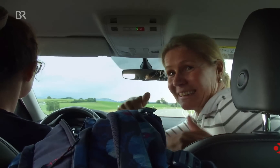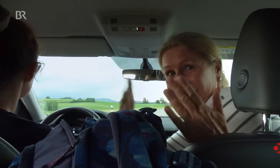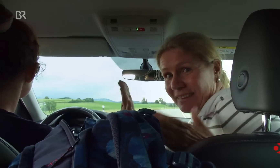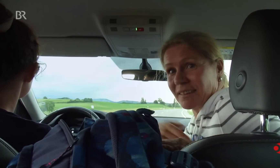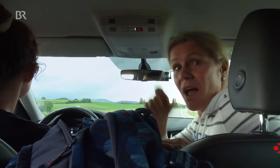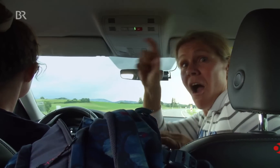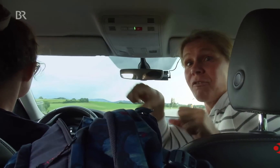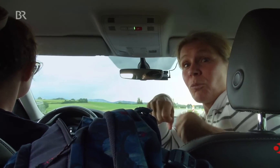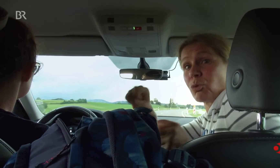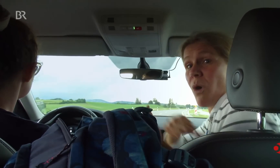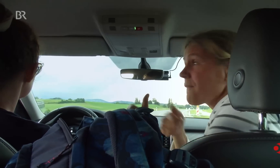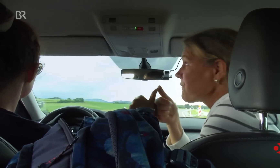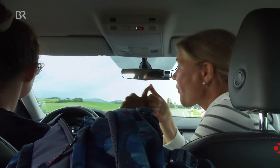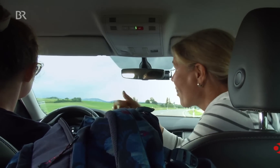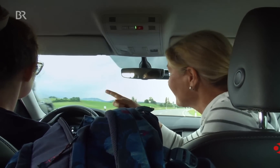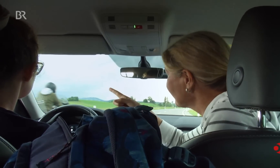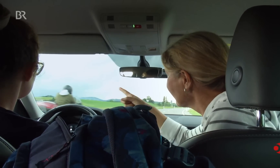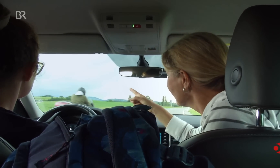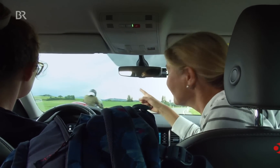Wir verfolgen gerade das Motorrad mit der Kamera.